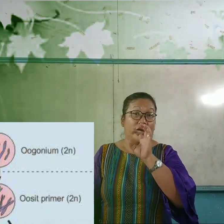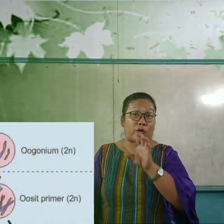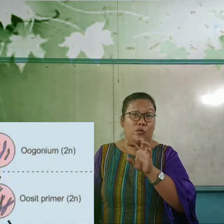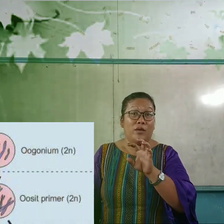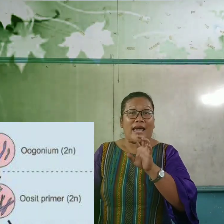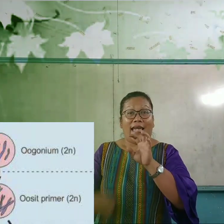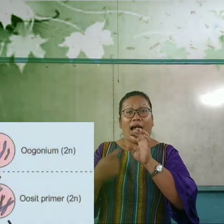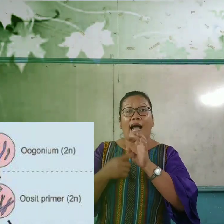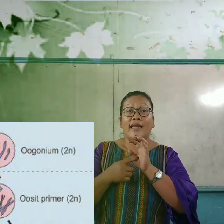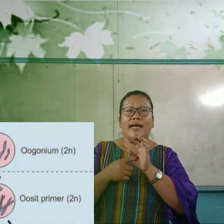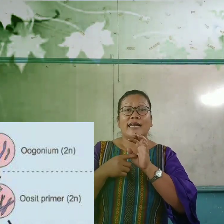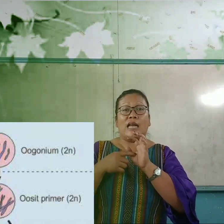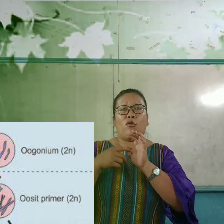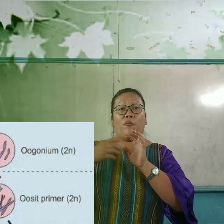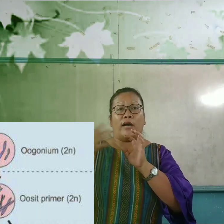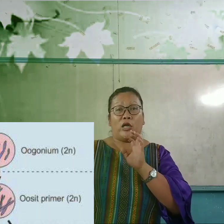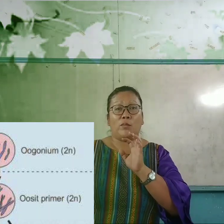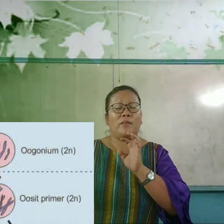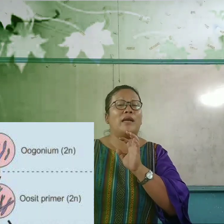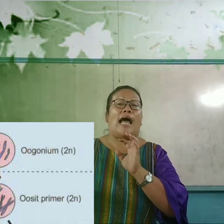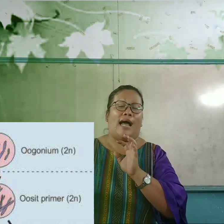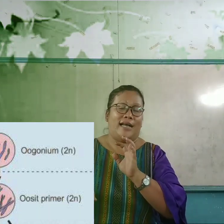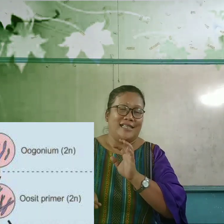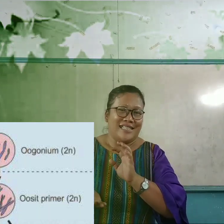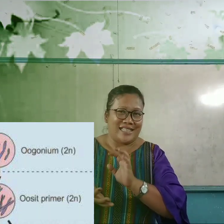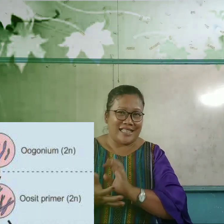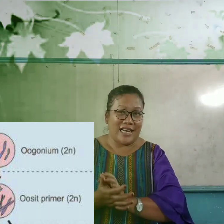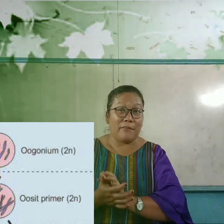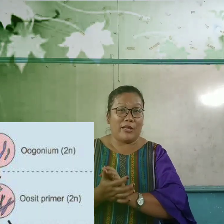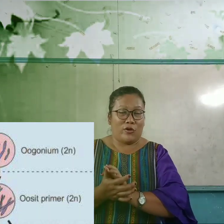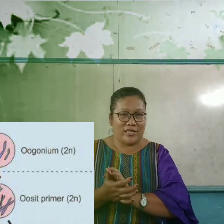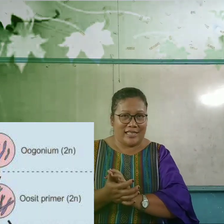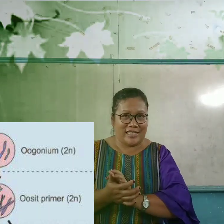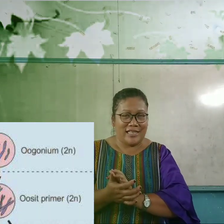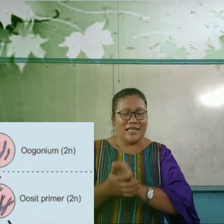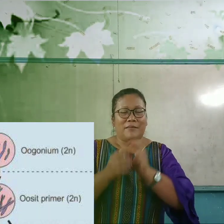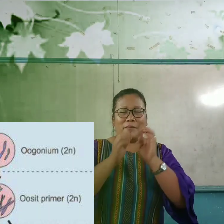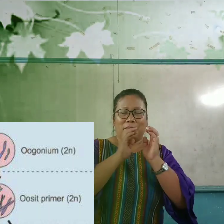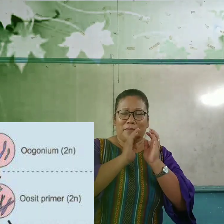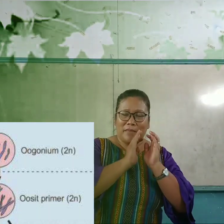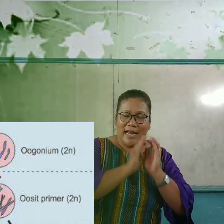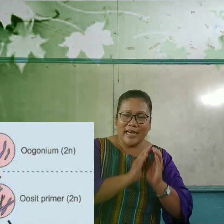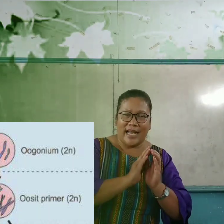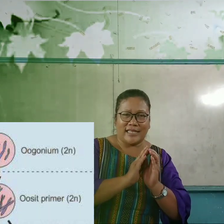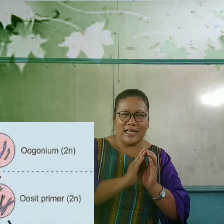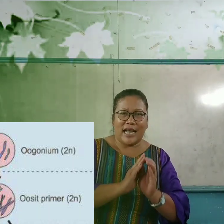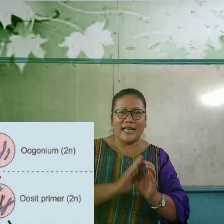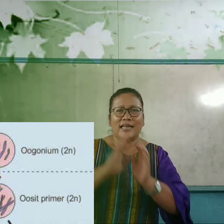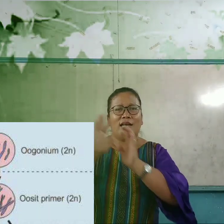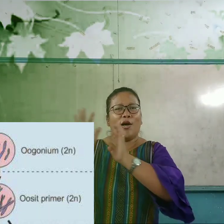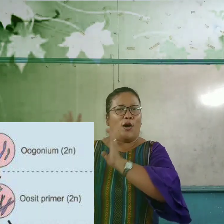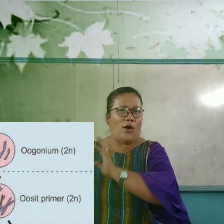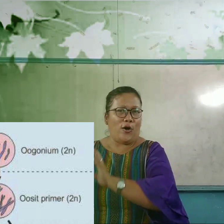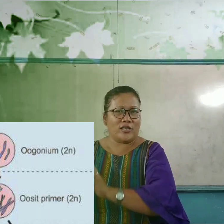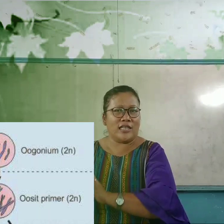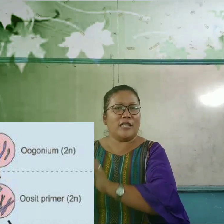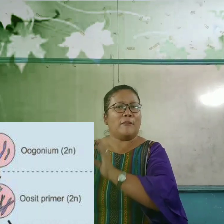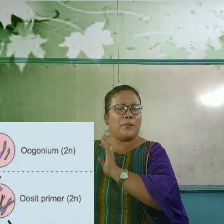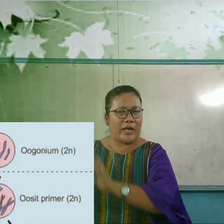oogonium yang ada di dalam ovarium membelah secara mitosis dan dihasilkan oosit